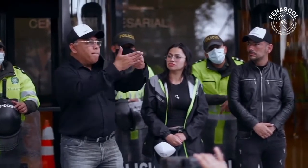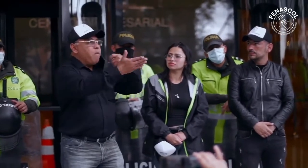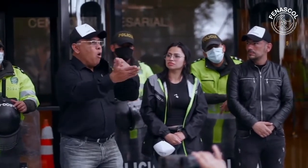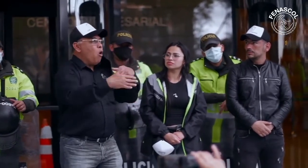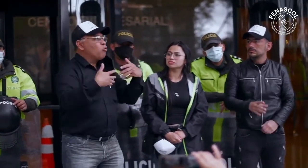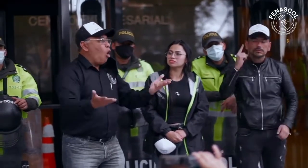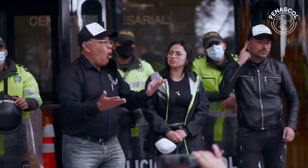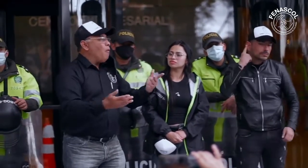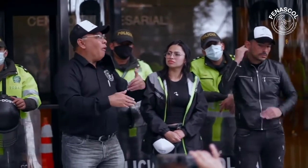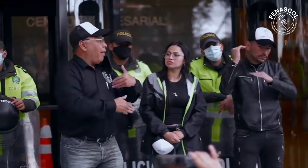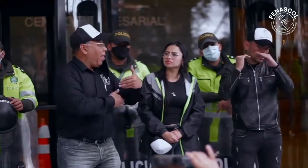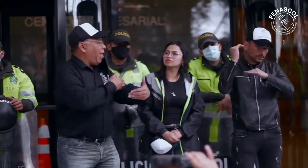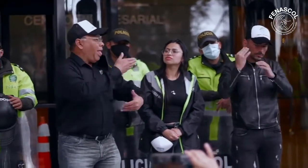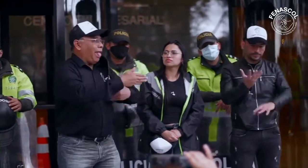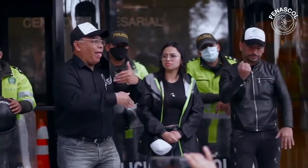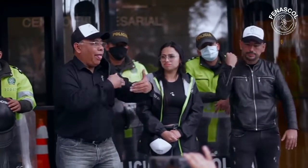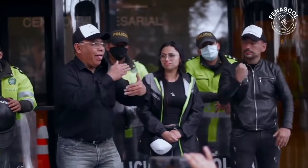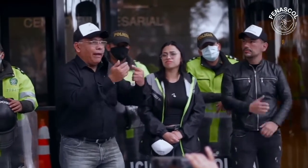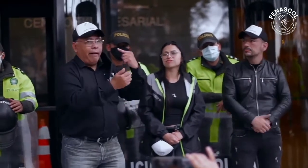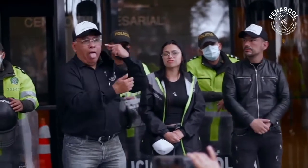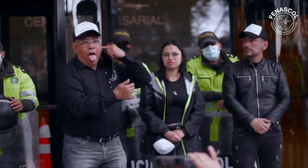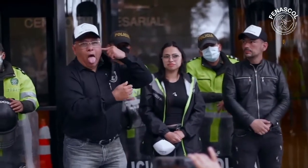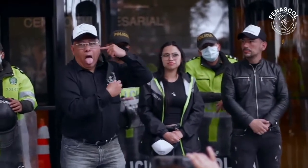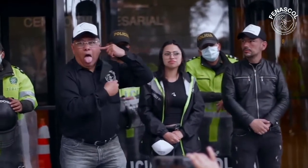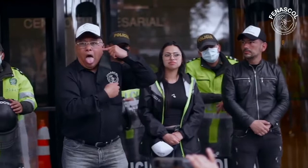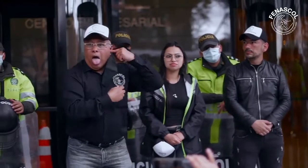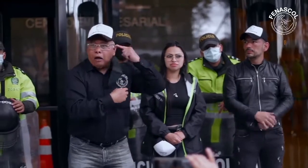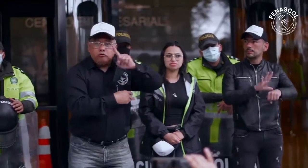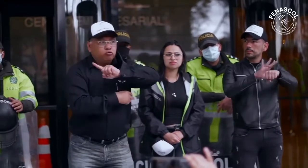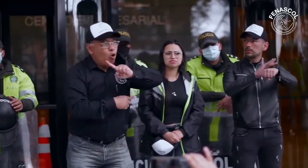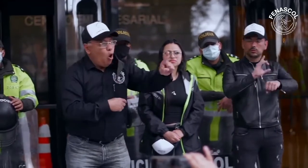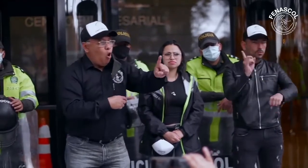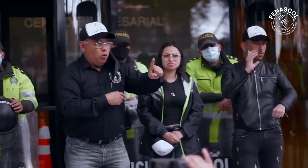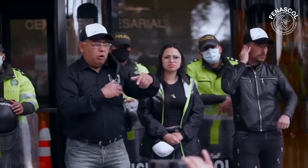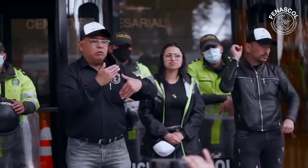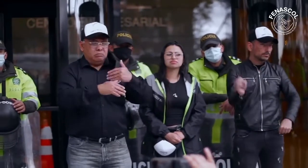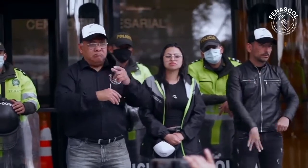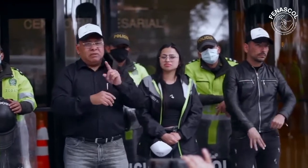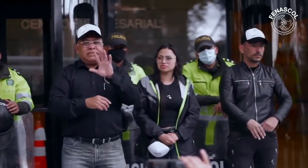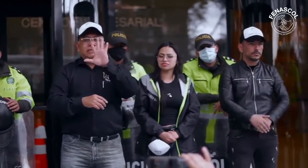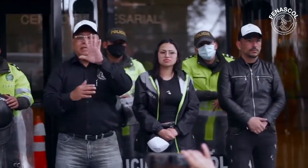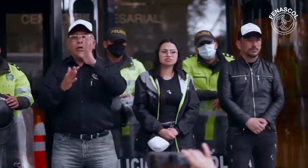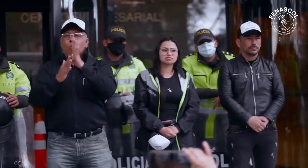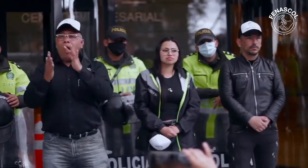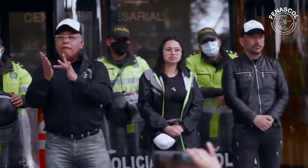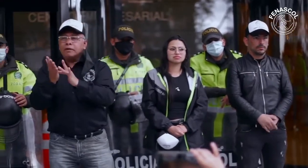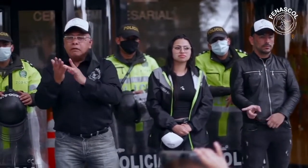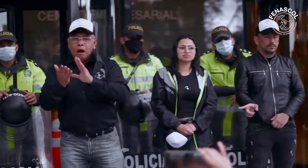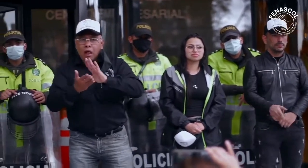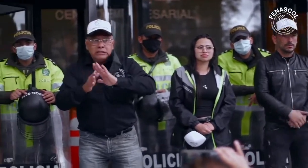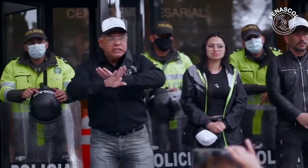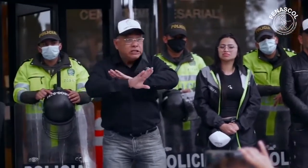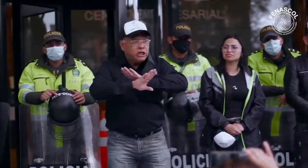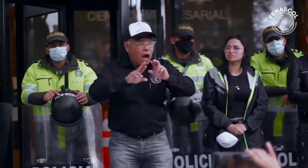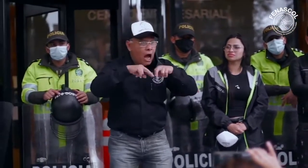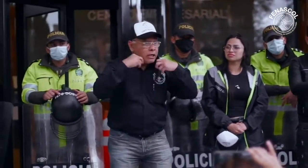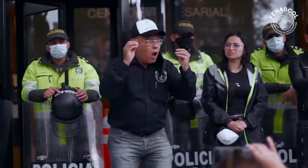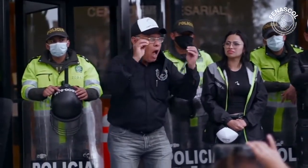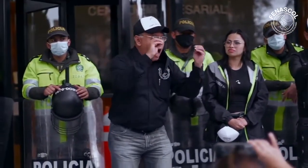que se retire la capacidad auditiva de ese examen no va a ser el 5 de abril, pero ya nos